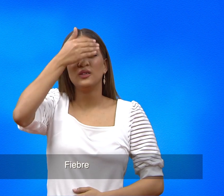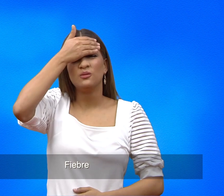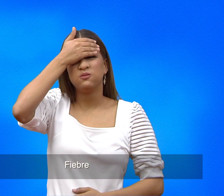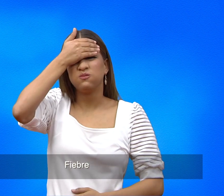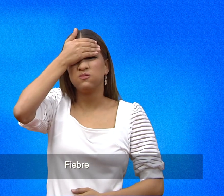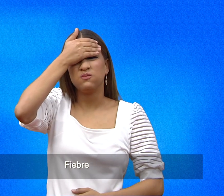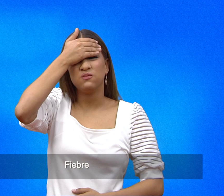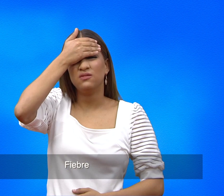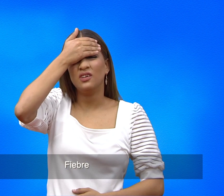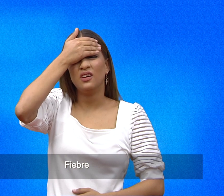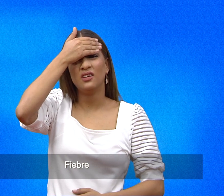fiebre